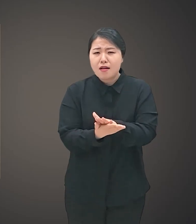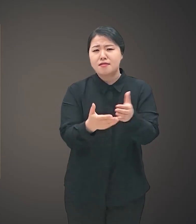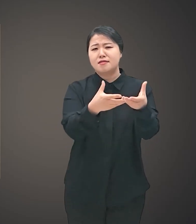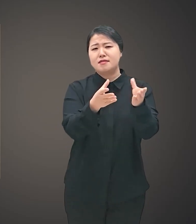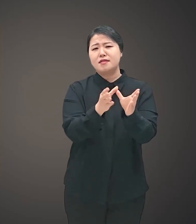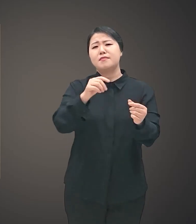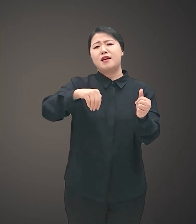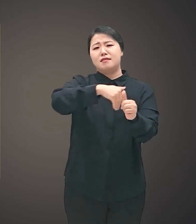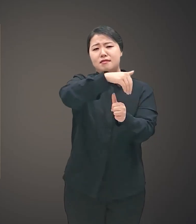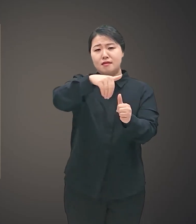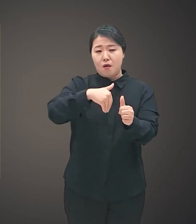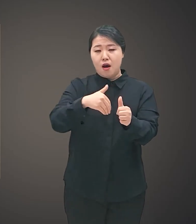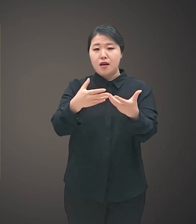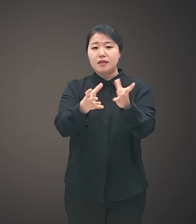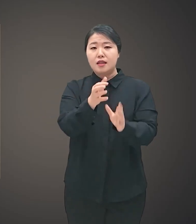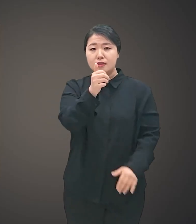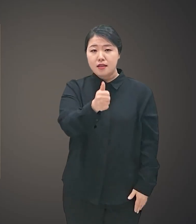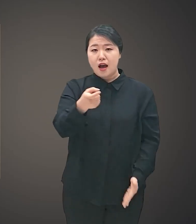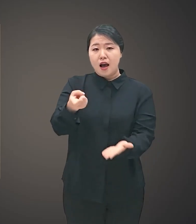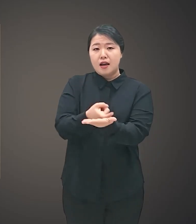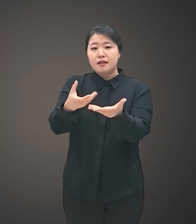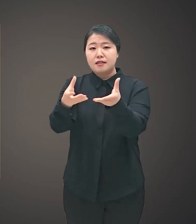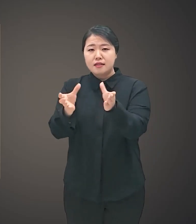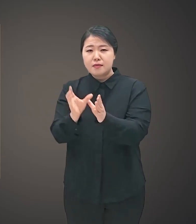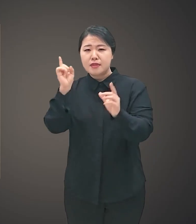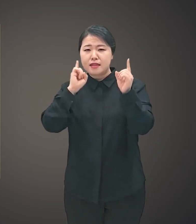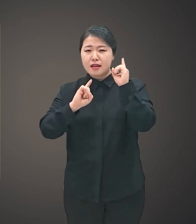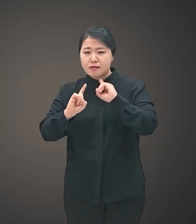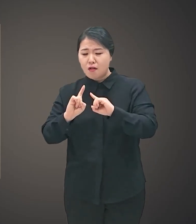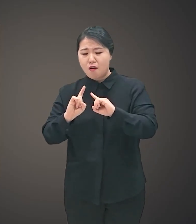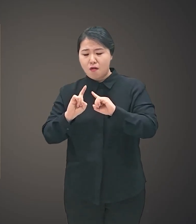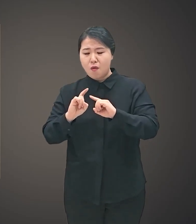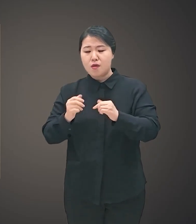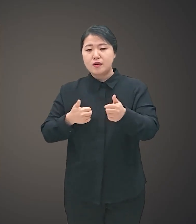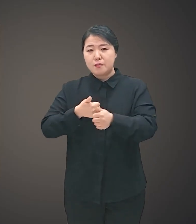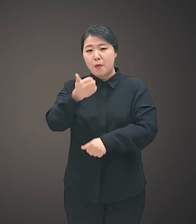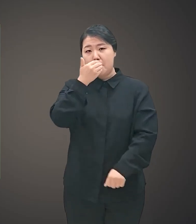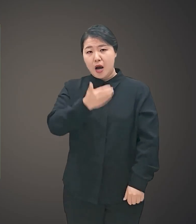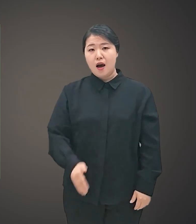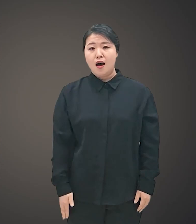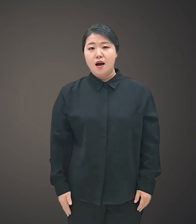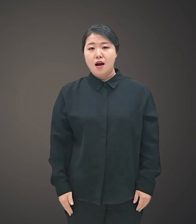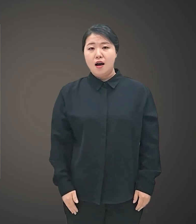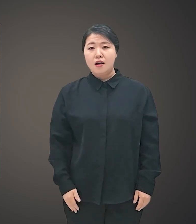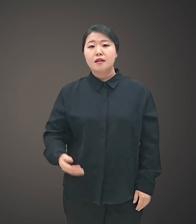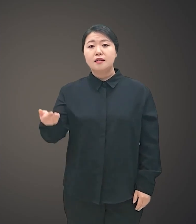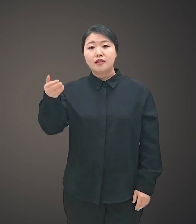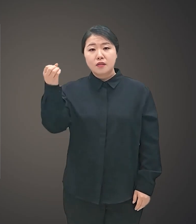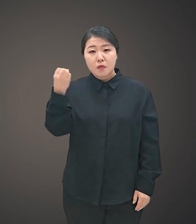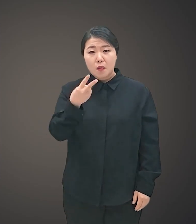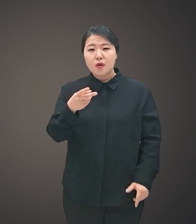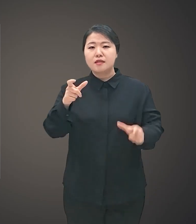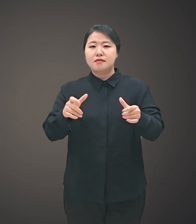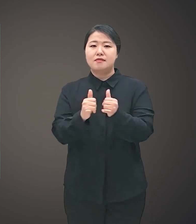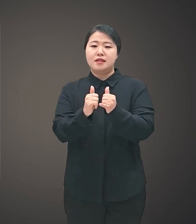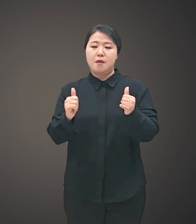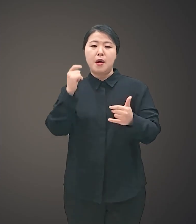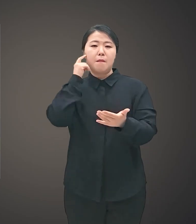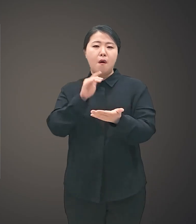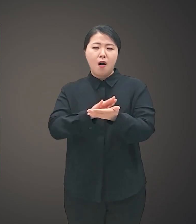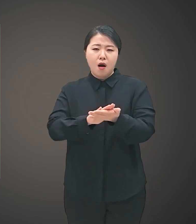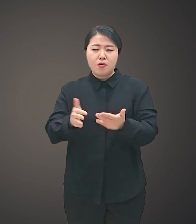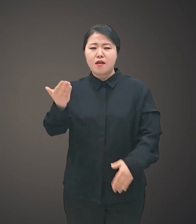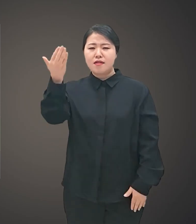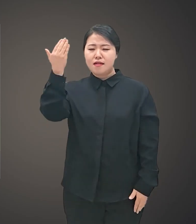페테르와 베어타운의 하키팀은 상처를 딛고 다시 일어설 수 있을까? 그리고 마을 사람들은 평화로웠던 그들의